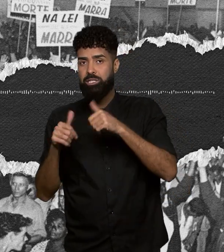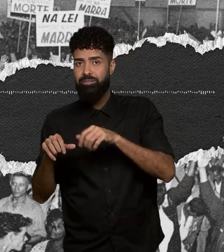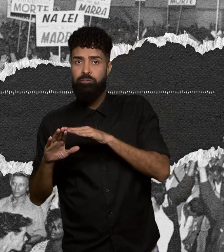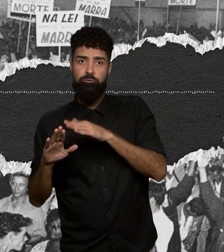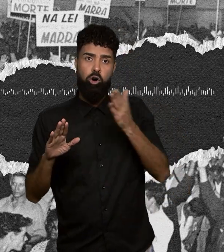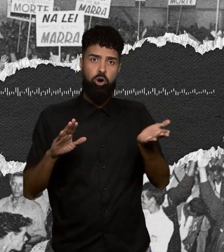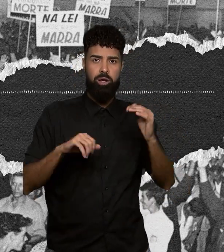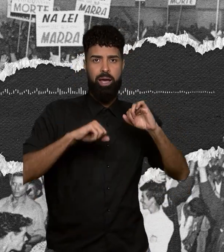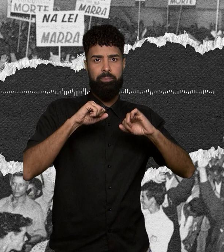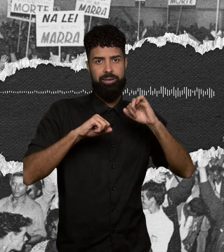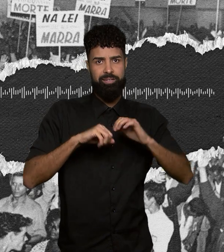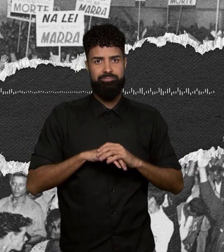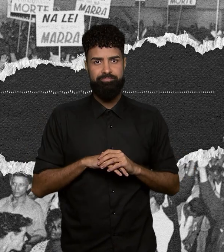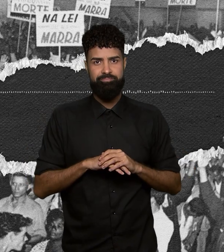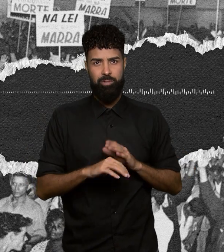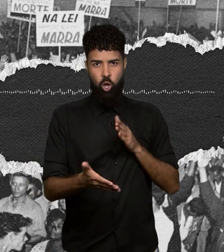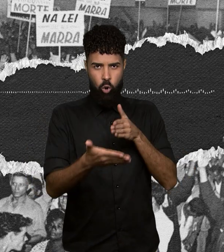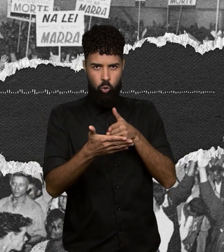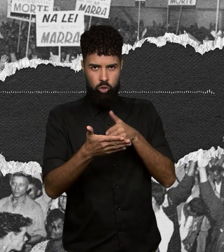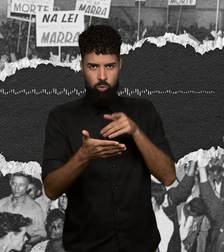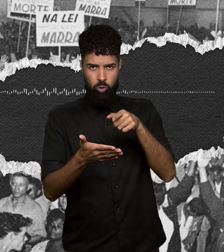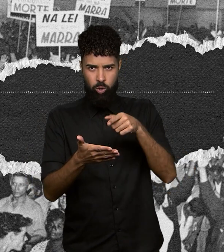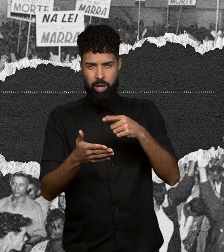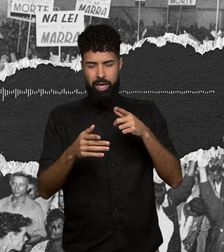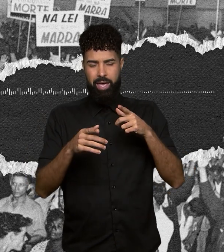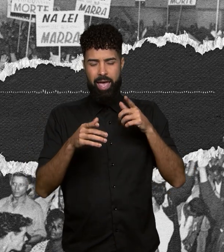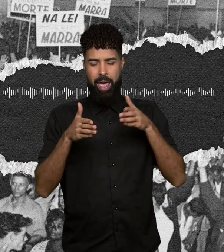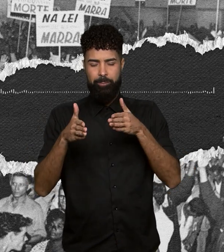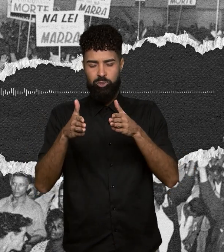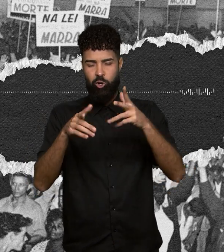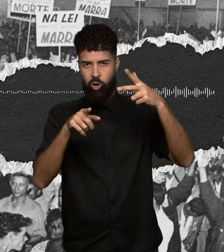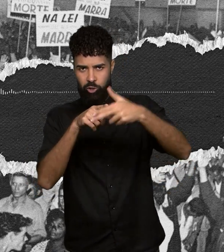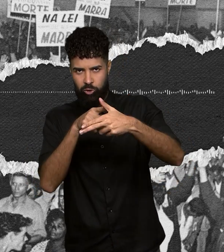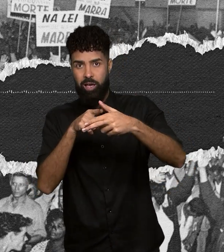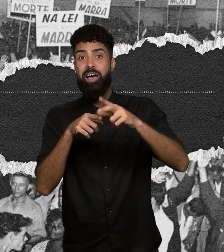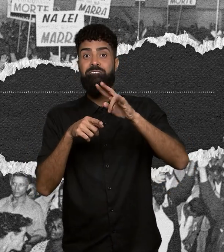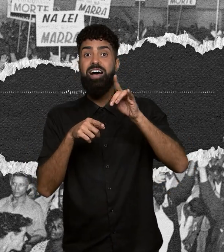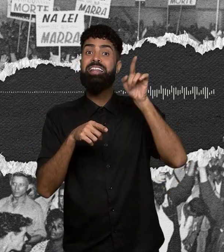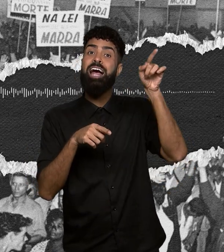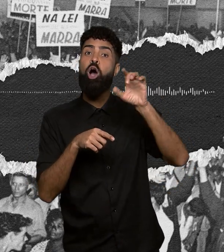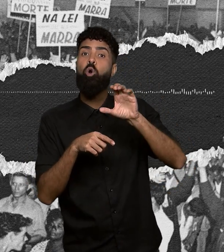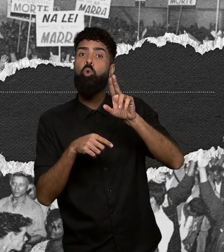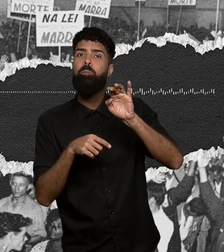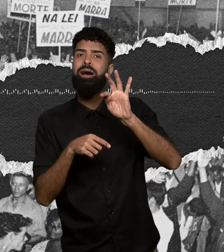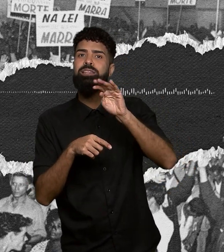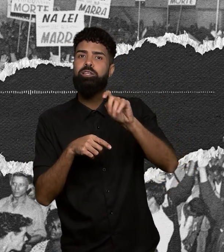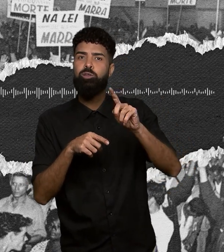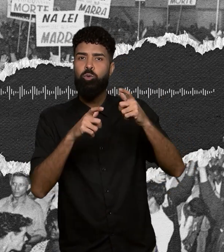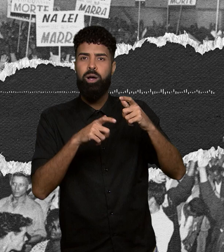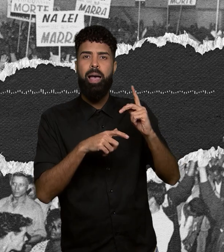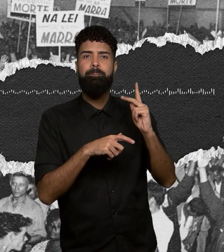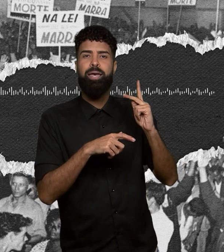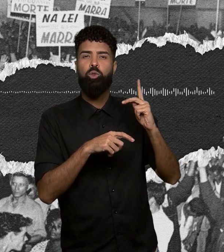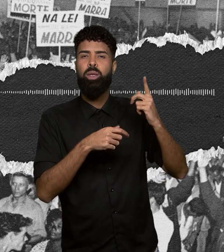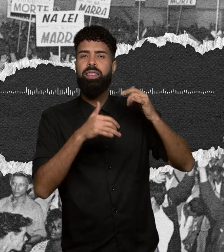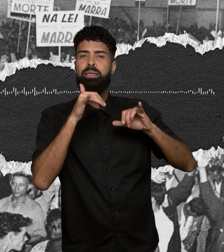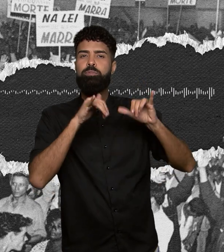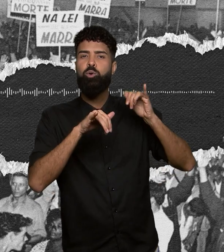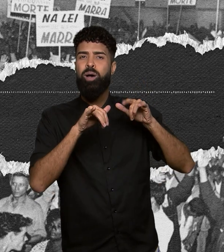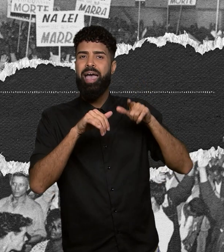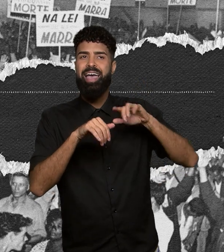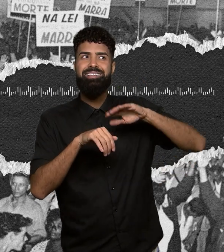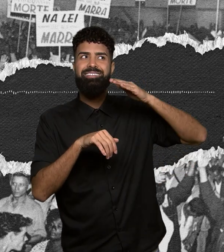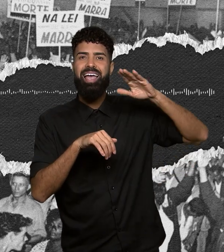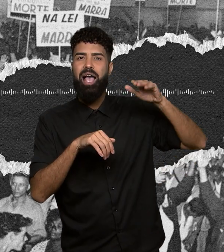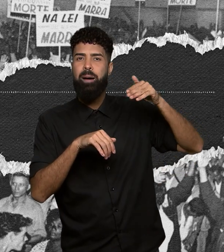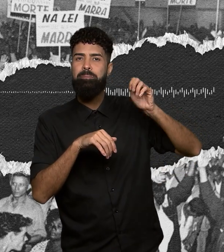empresas no último Episódio de futuro interrompido a gente vai até Cubatão o Polo Petroquímico instalado no meio da Serra